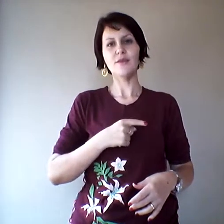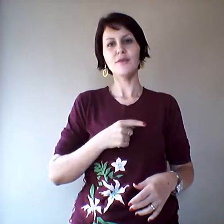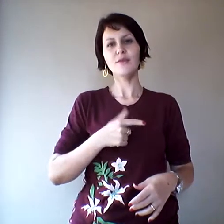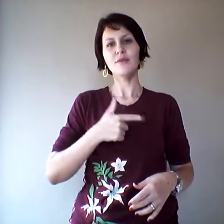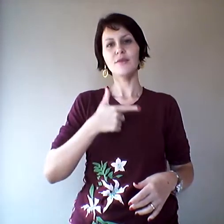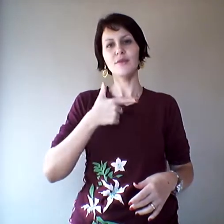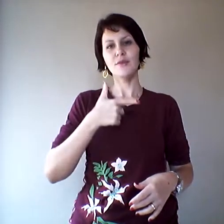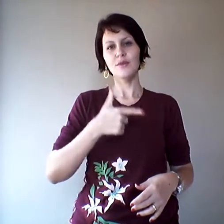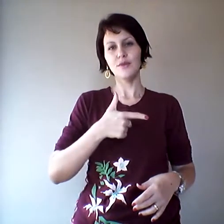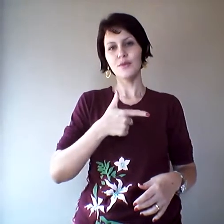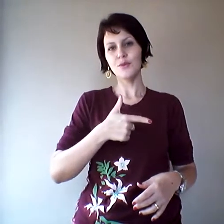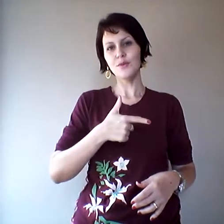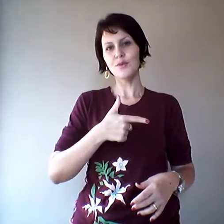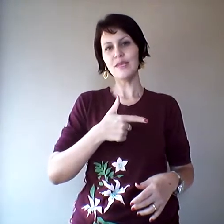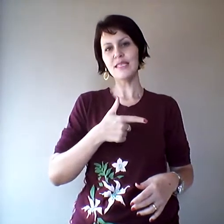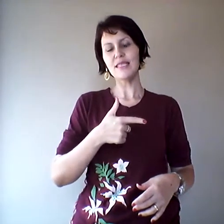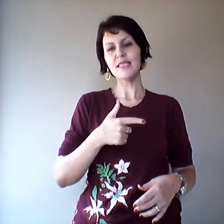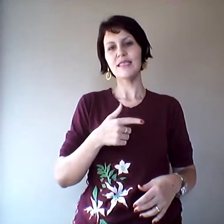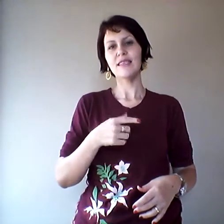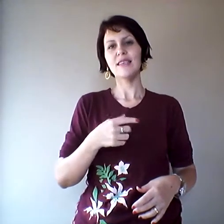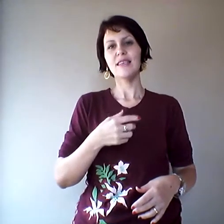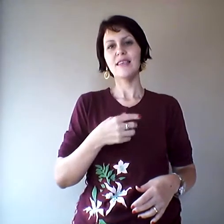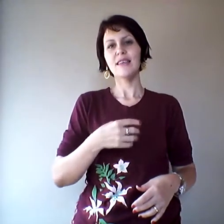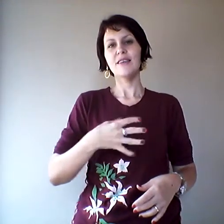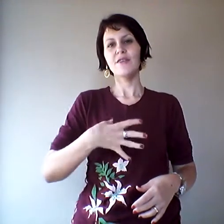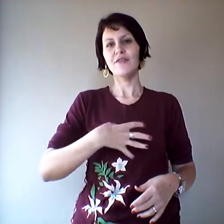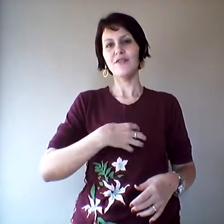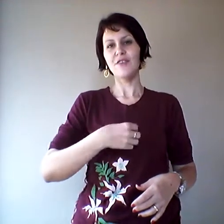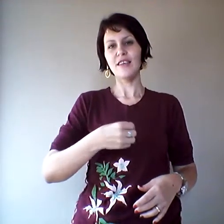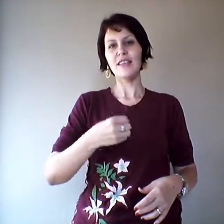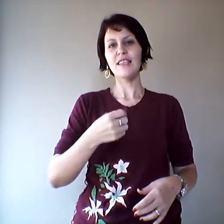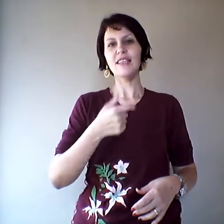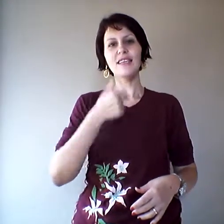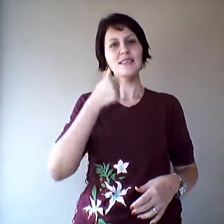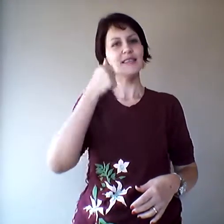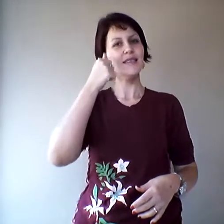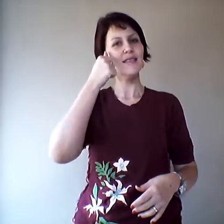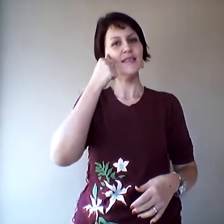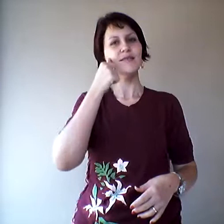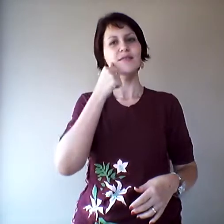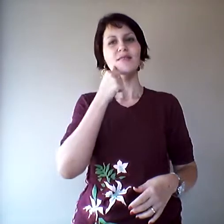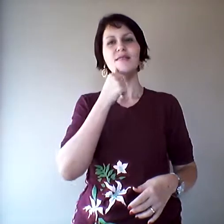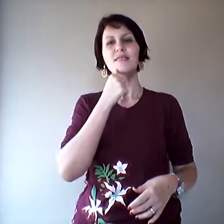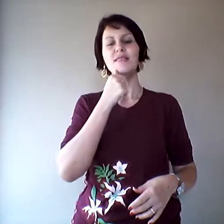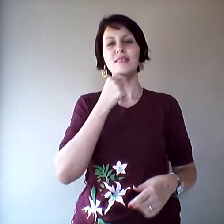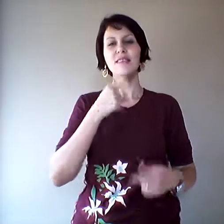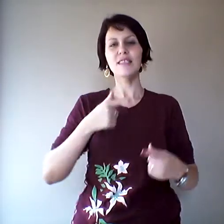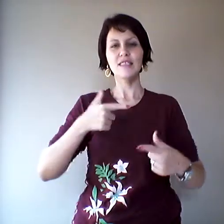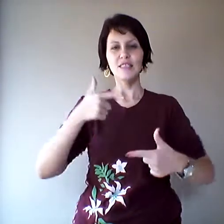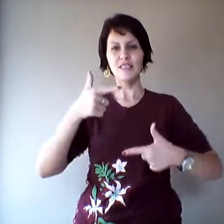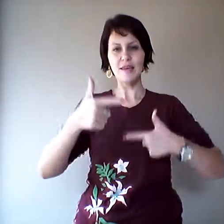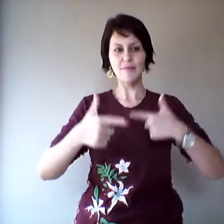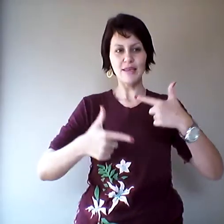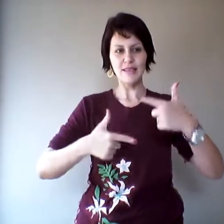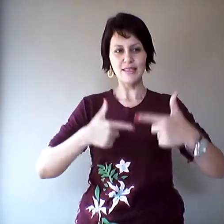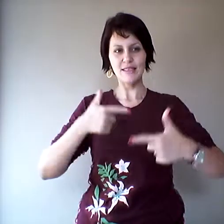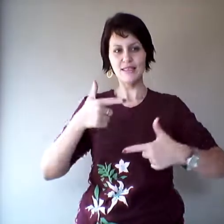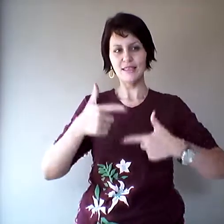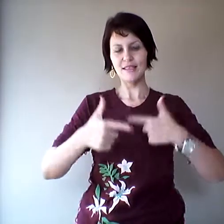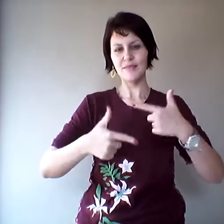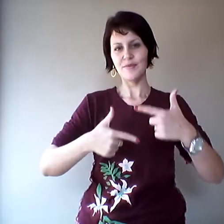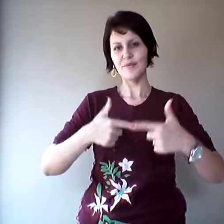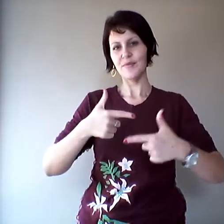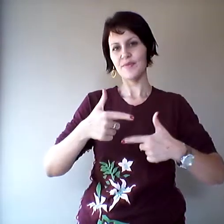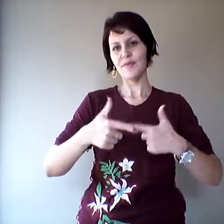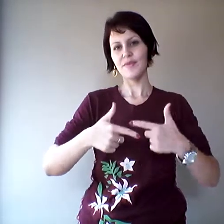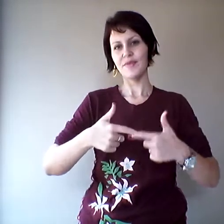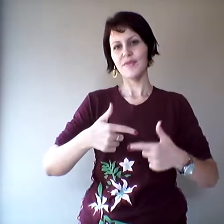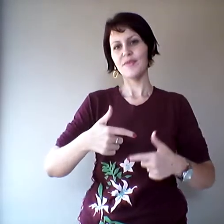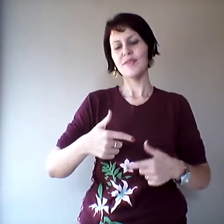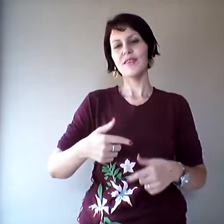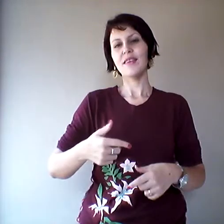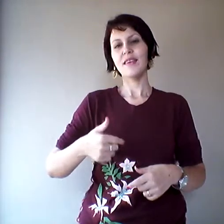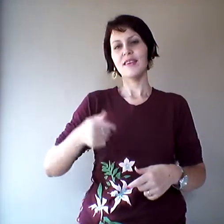Tenho 2 filhas gêmeas